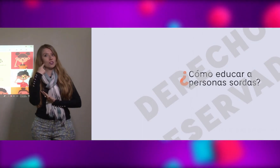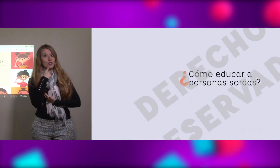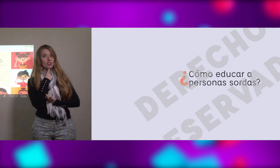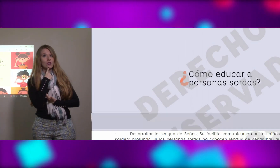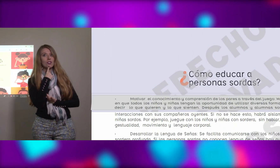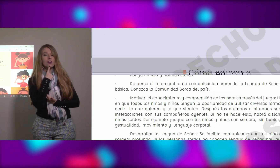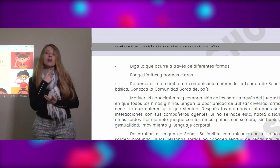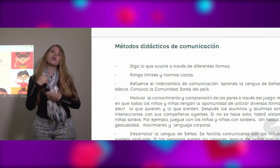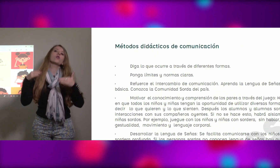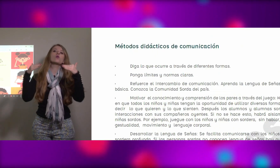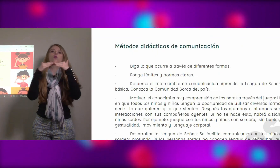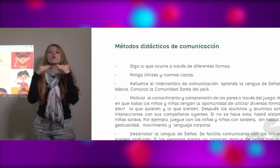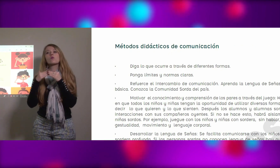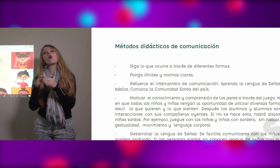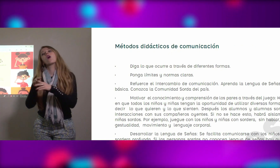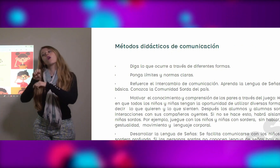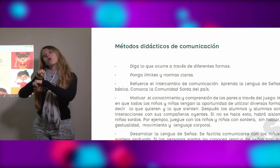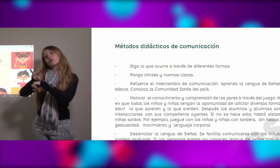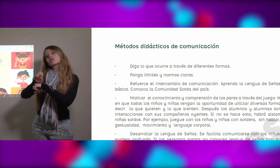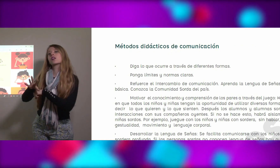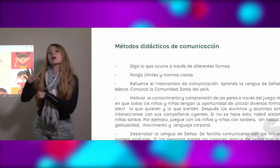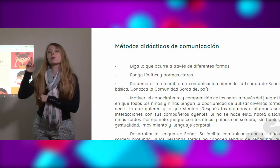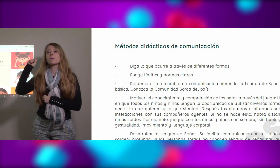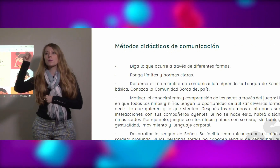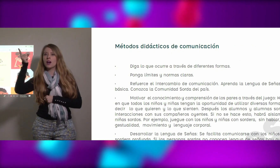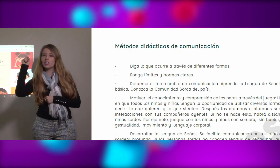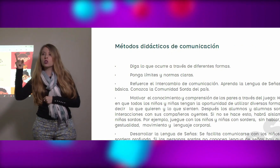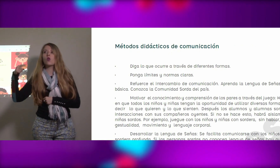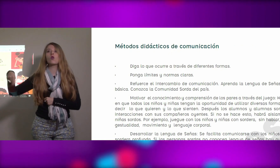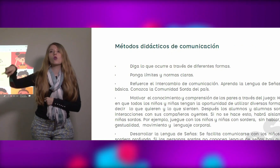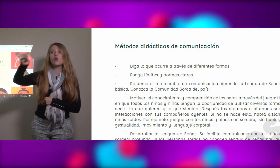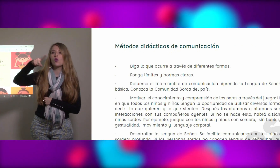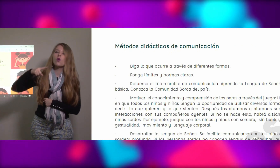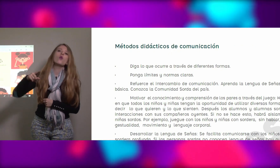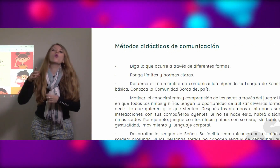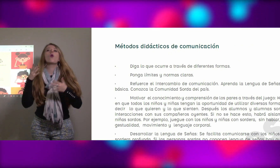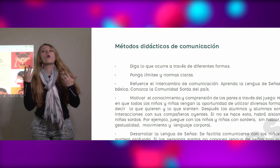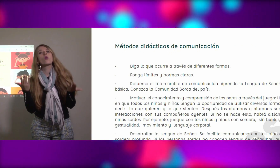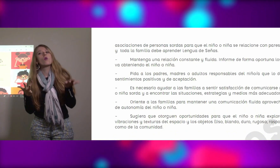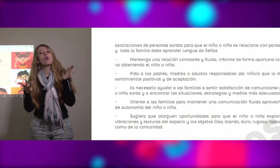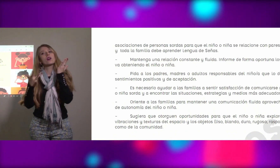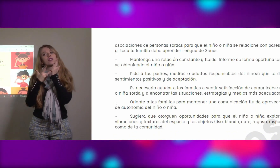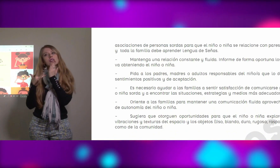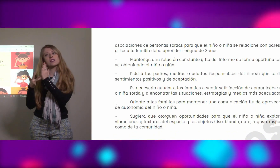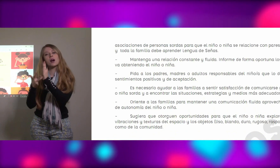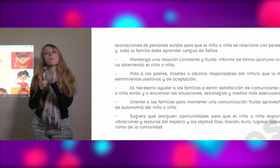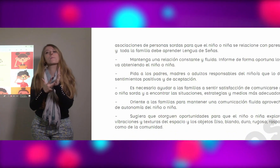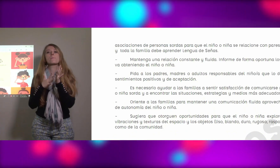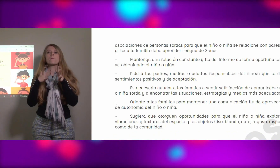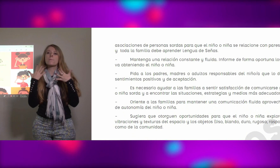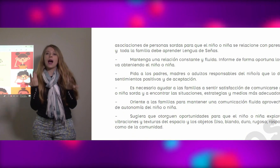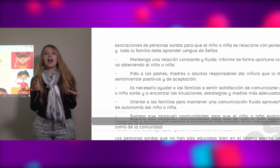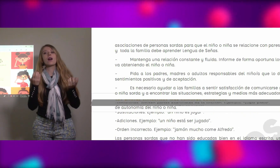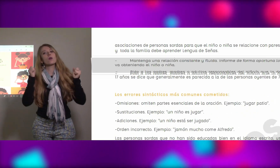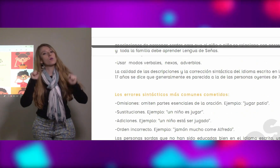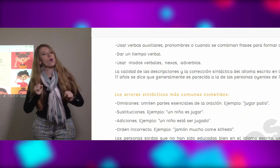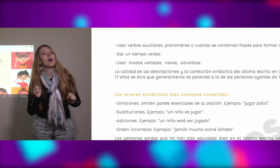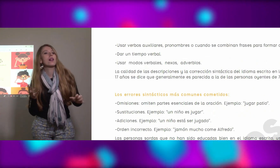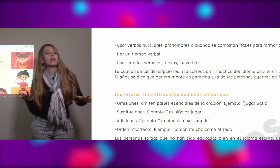hijos. Igual, también escribí consejos a los maestros sobre técnicas